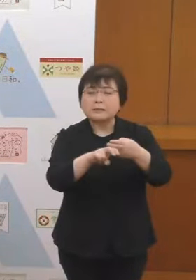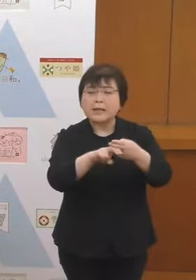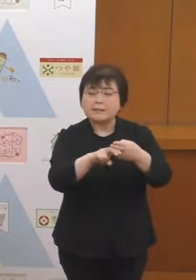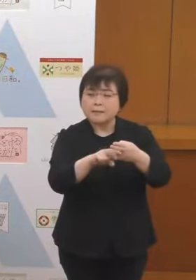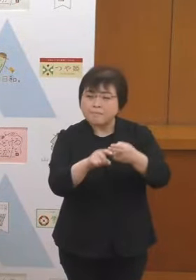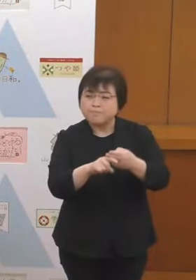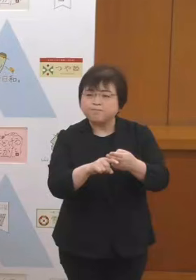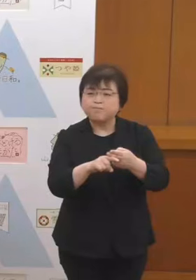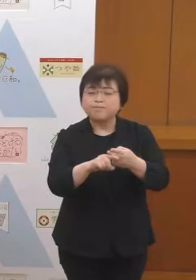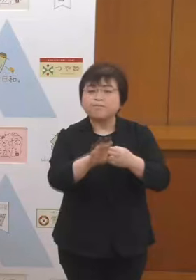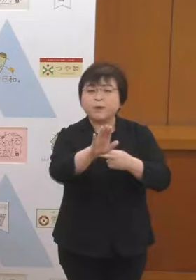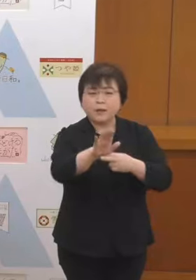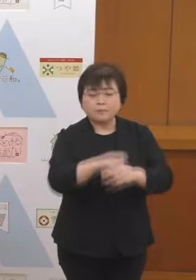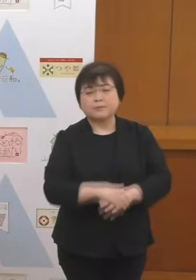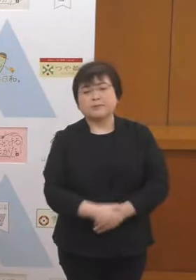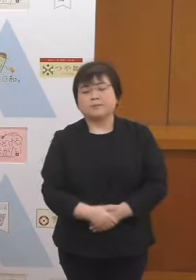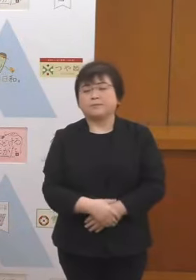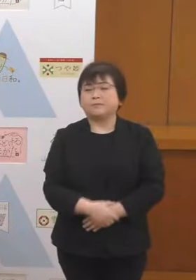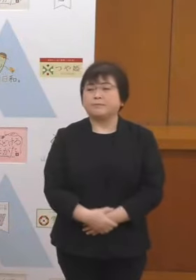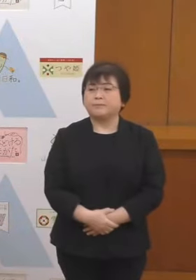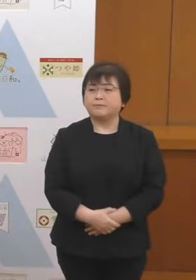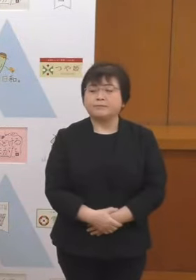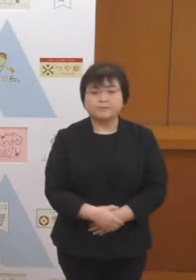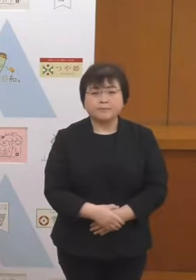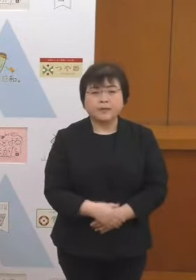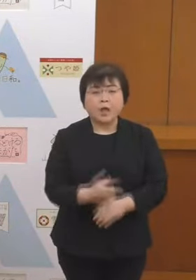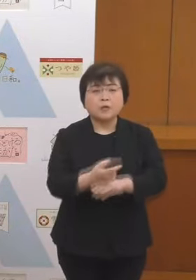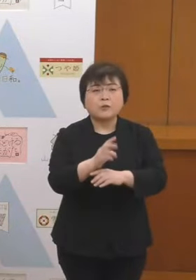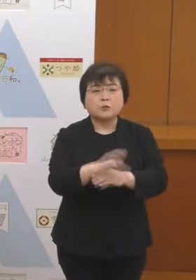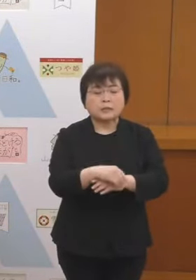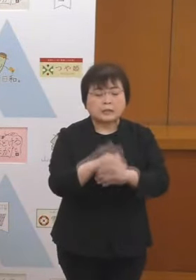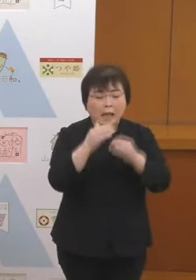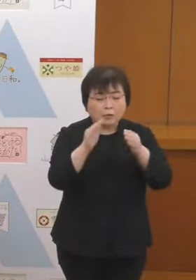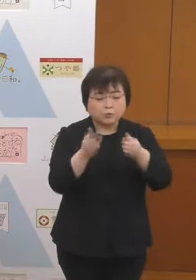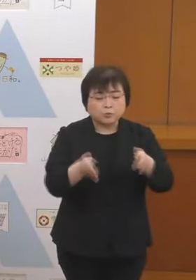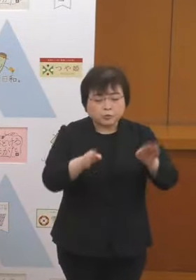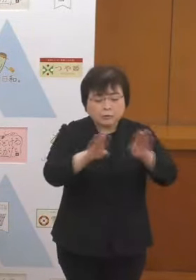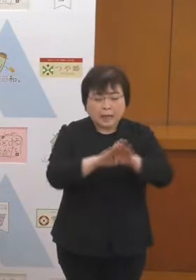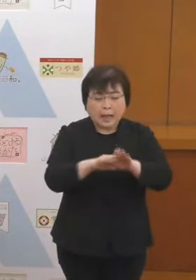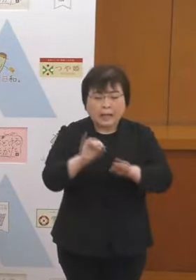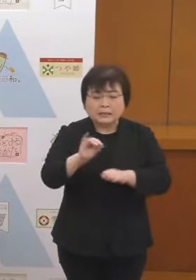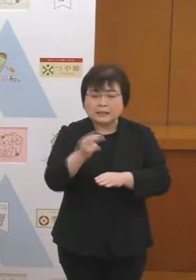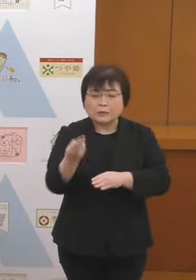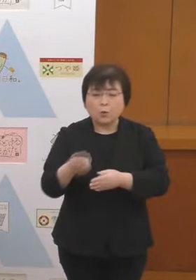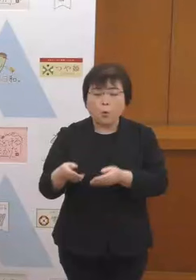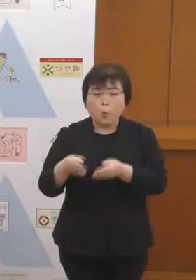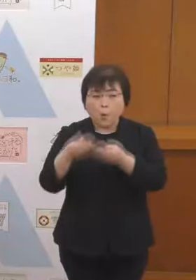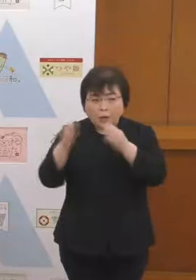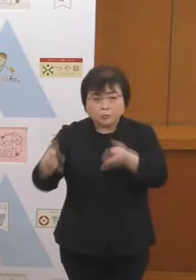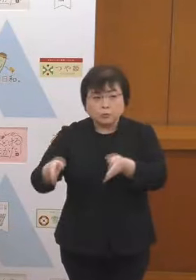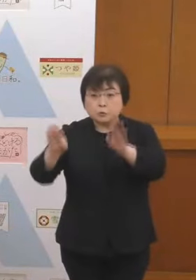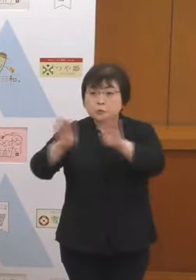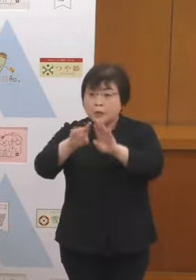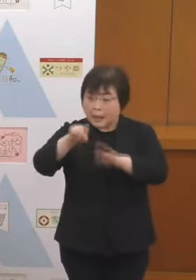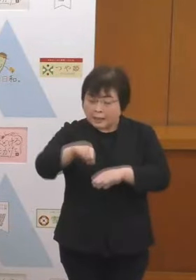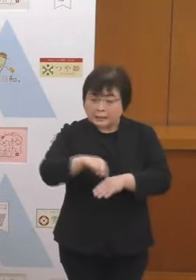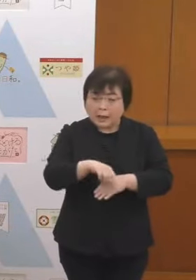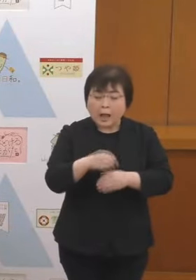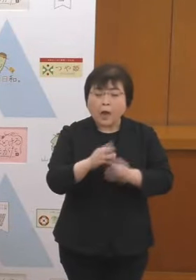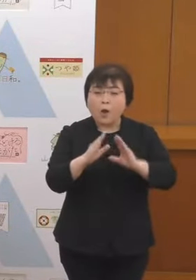運行されるということであります上杉博物館や地動博物館での国宝展示と